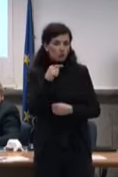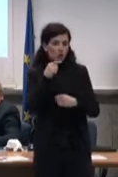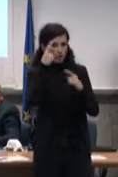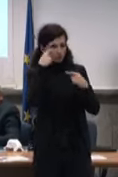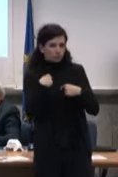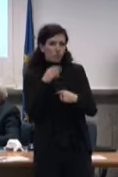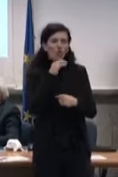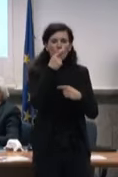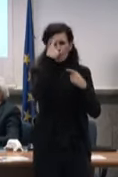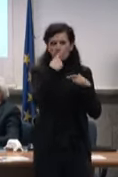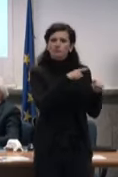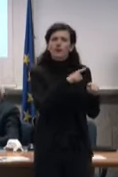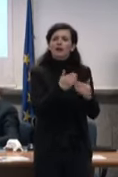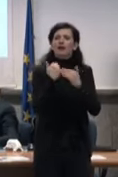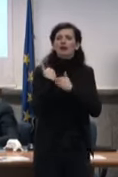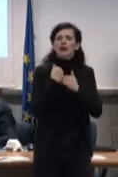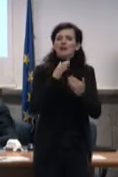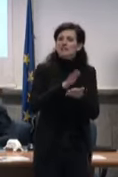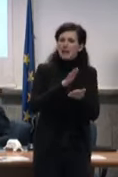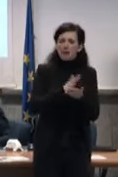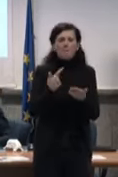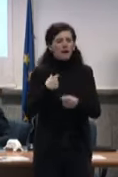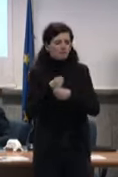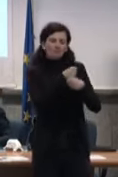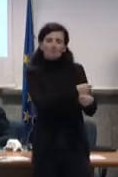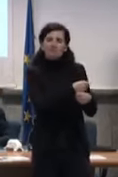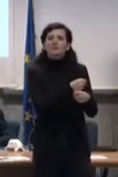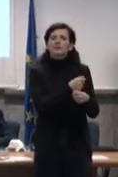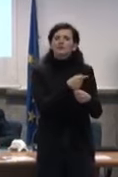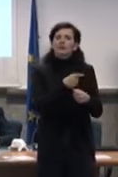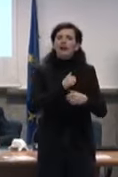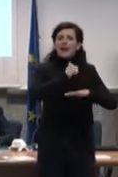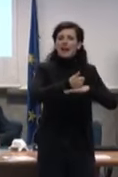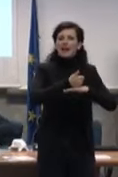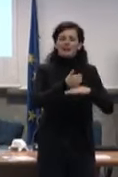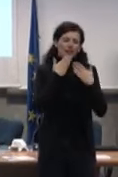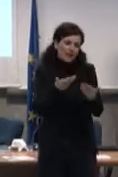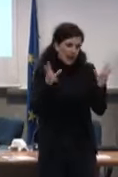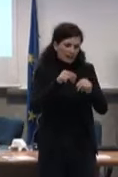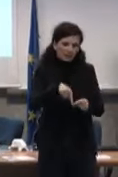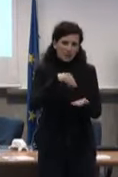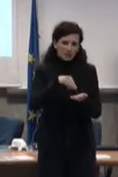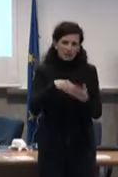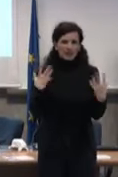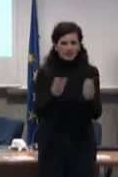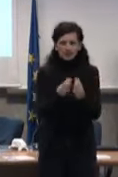stampa ma faccio io lascio la parola al garante che ringrazia ancora per essere qui da noi